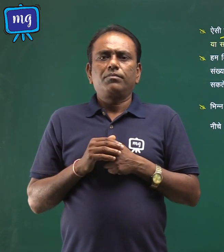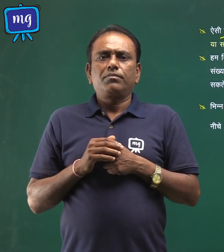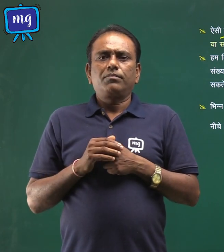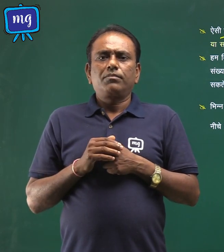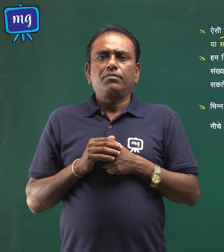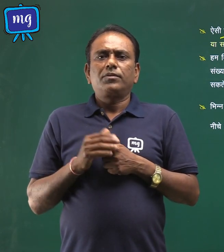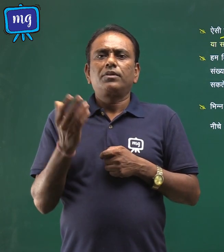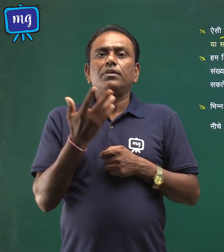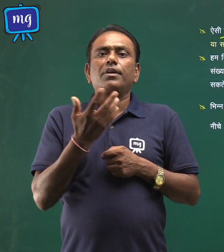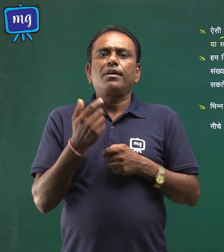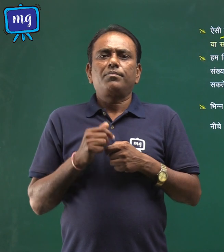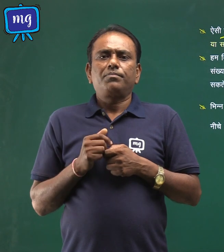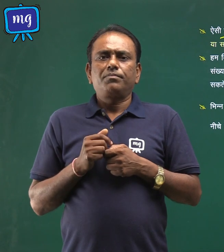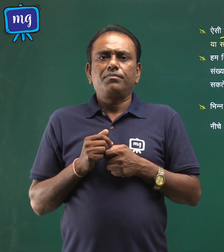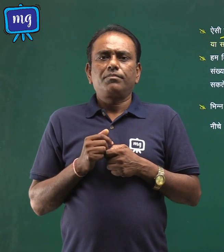क्या